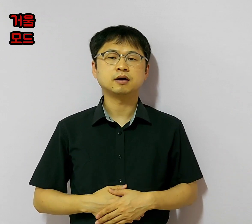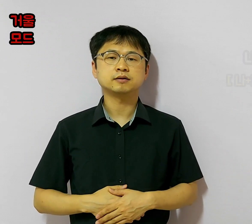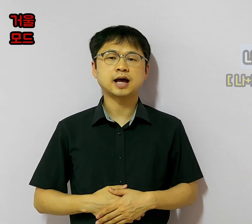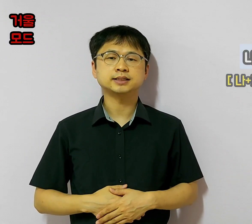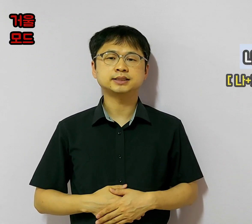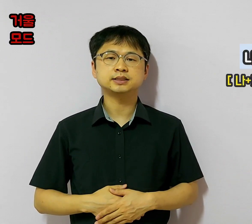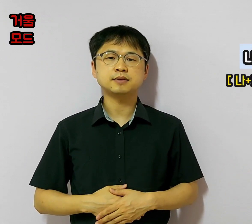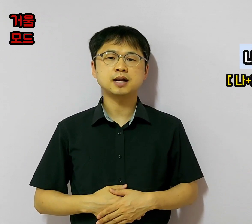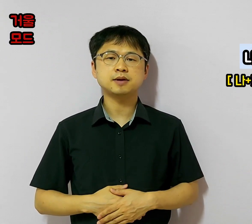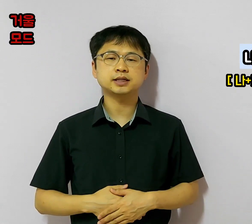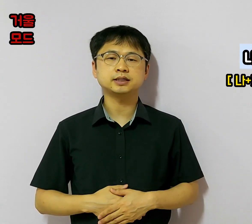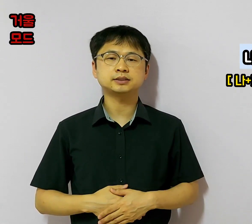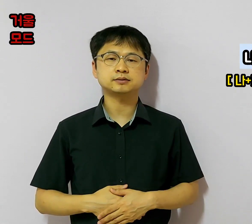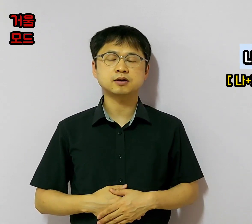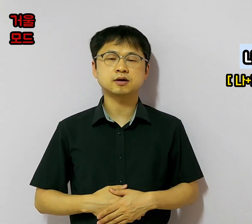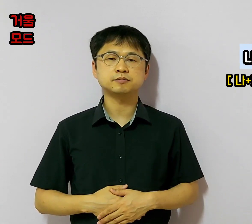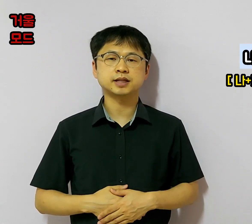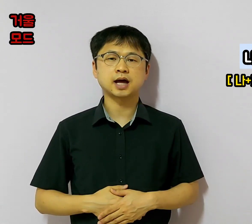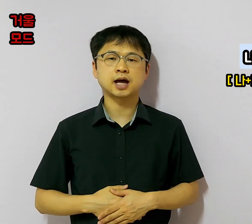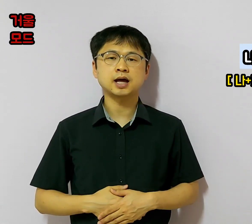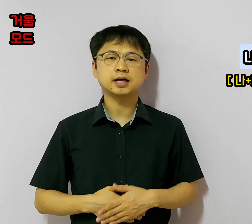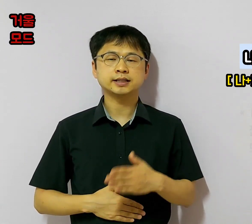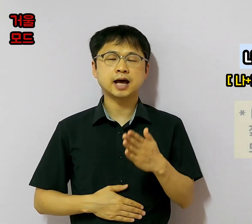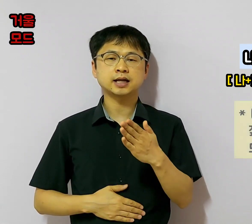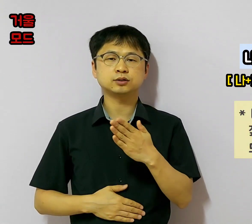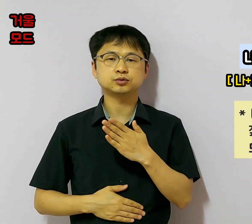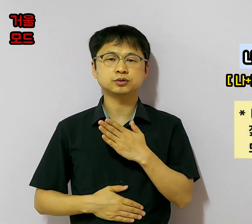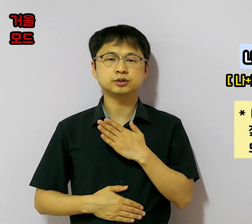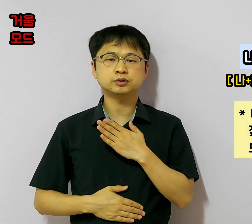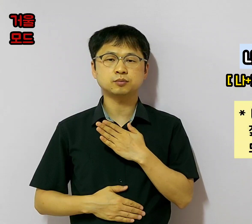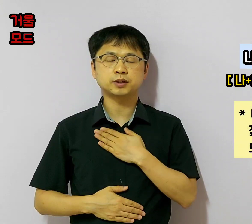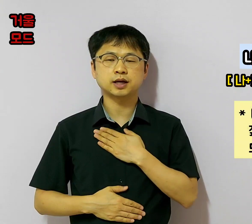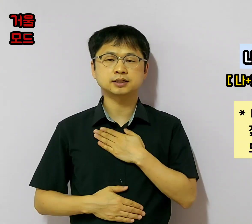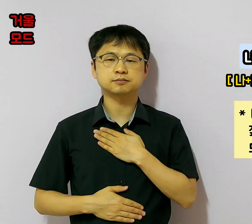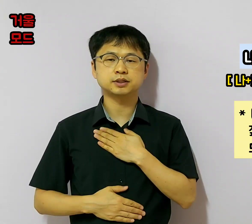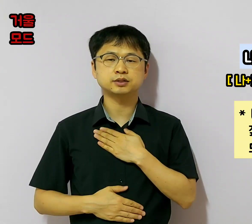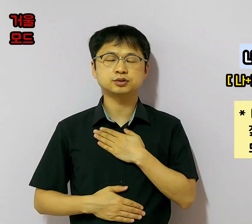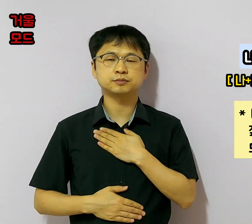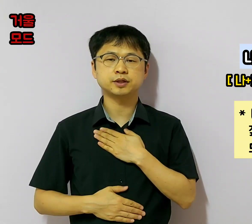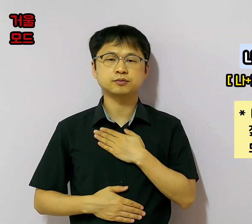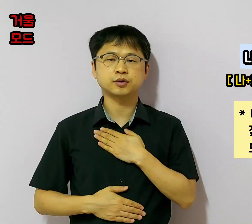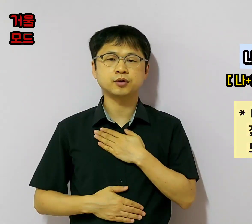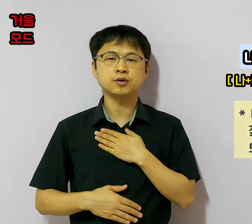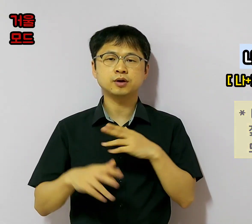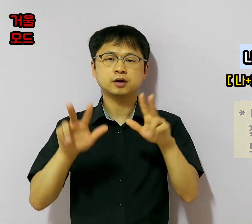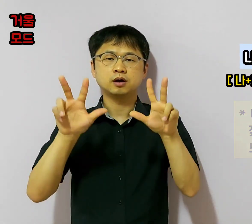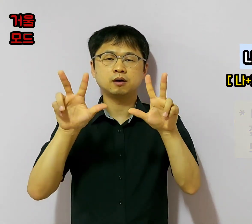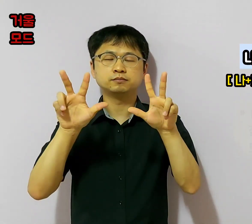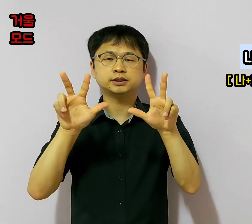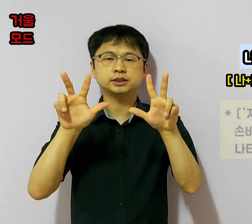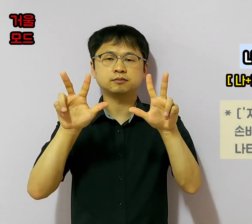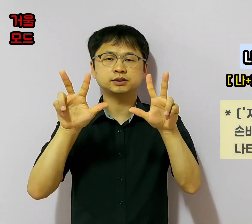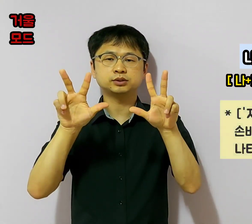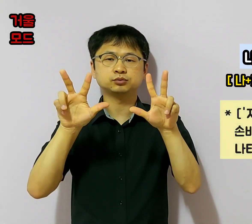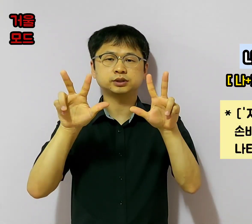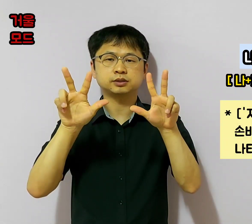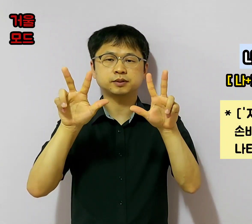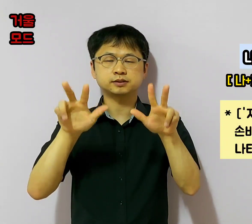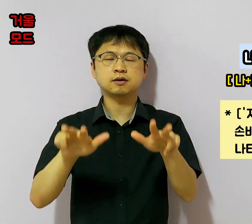먼저 나 지금 할 말이 있어서입니다. 나라는 수어는 손바닥 가슴에 대주시면 되고요. 엄지, 검지, 중지를 펴서